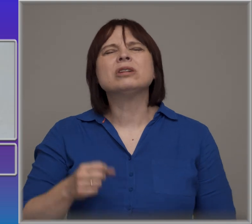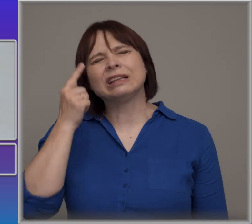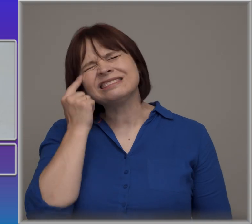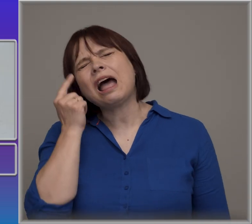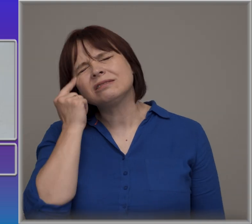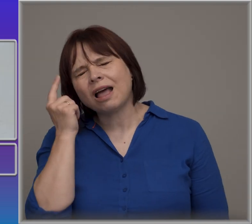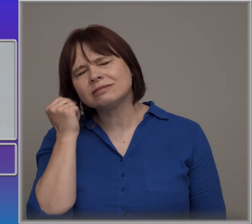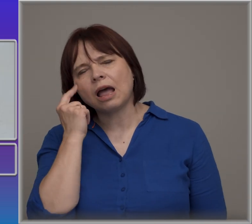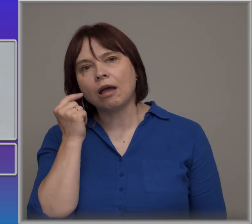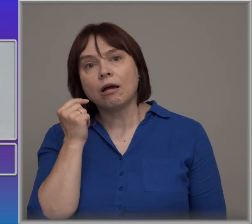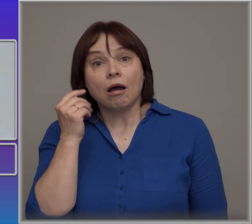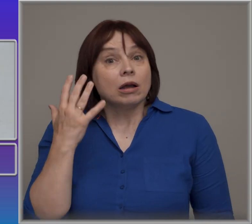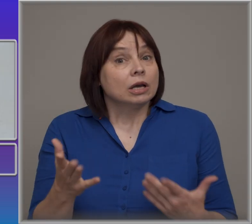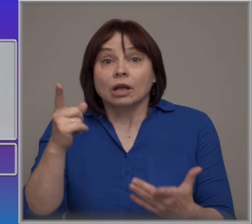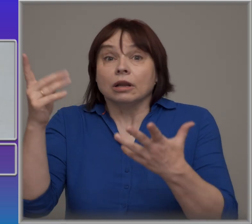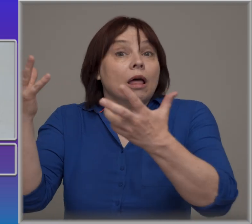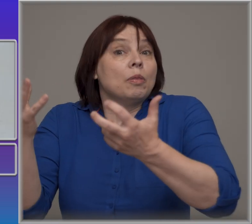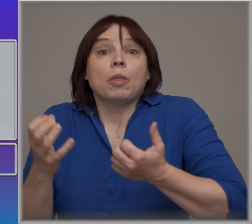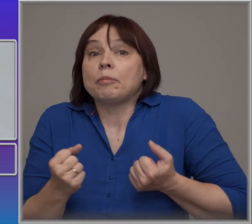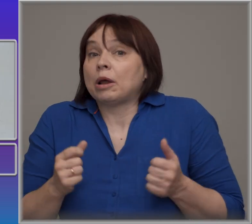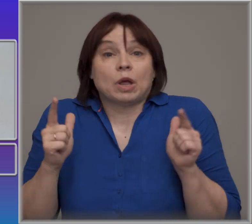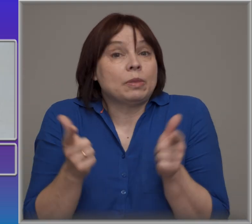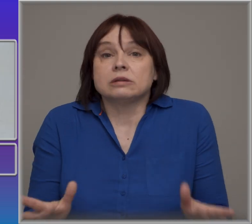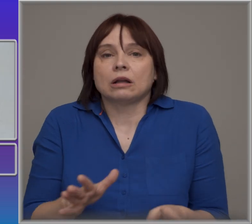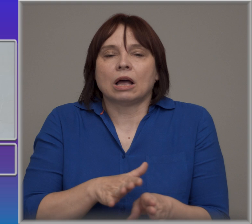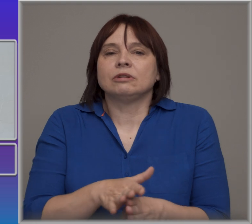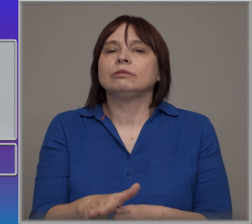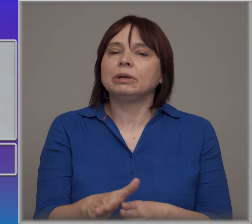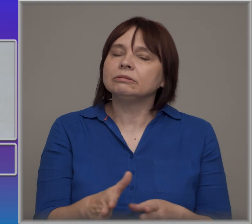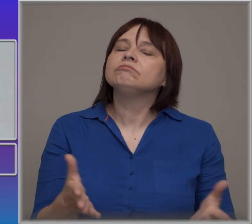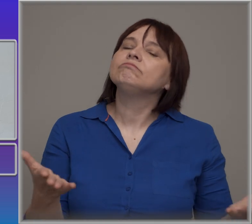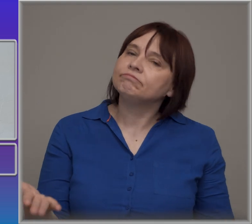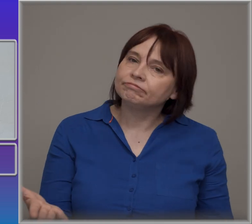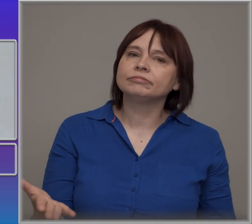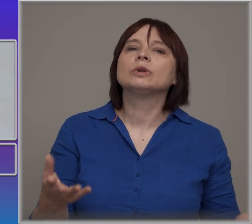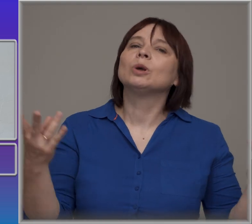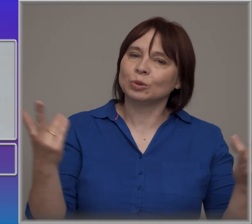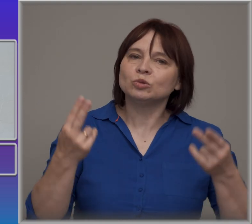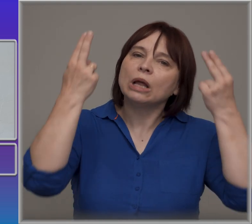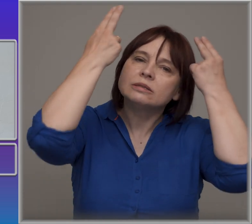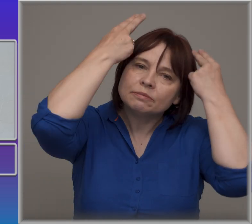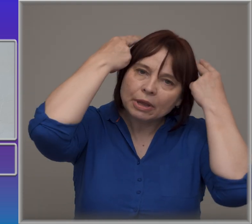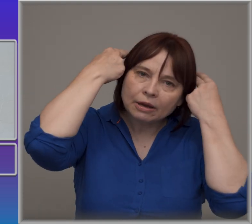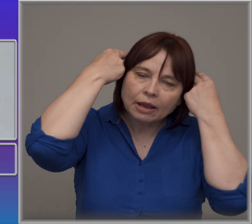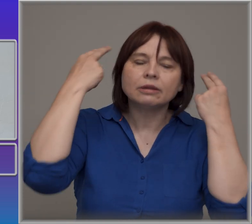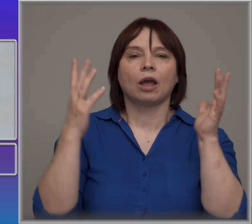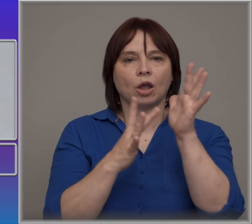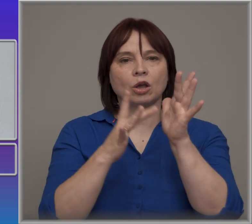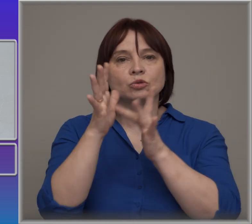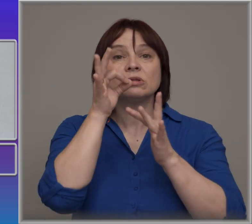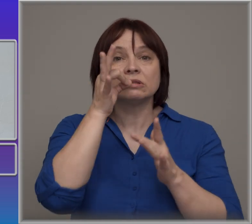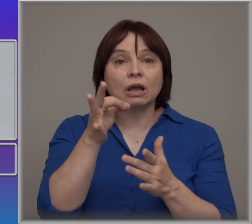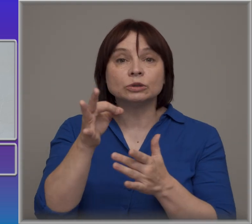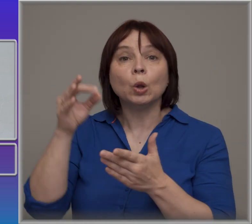но если ты ее не примешь, а для того, чтобы ее принять, нужно действительно смирение. Да. Это то, о чем сказал Иисус. «Научитесь от